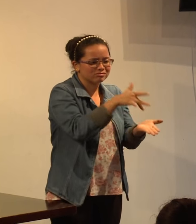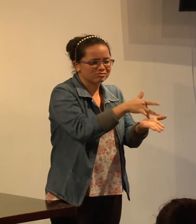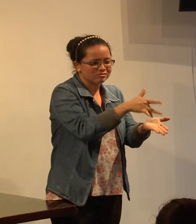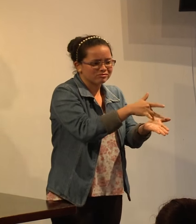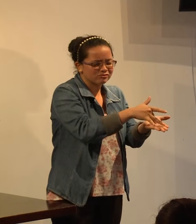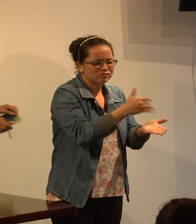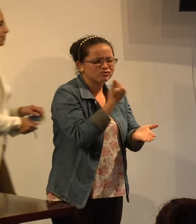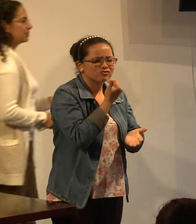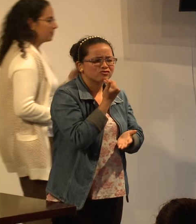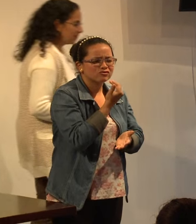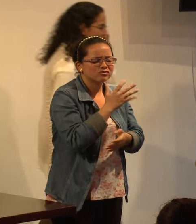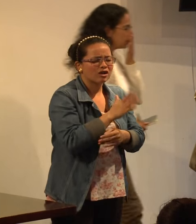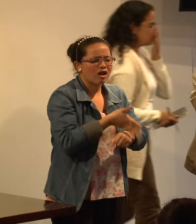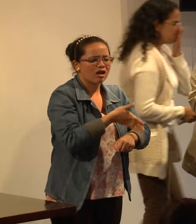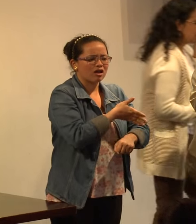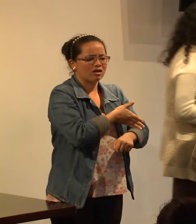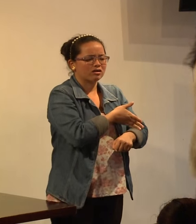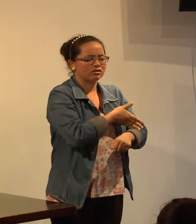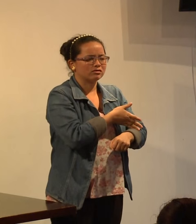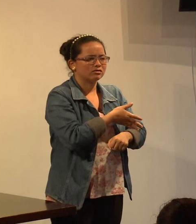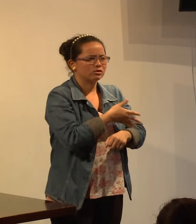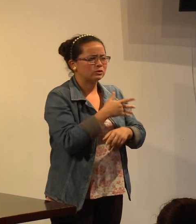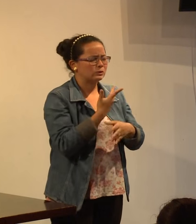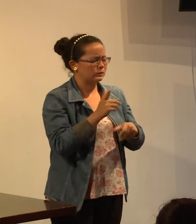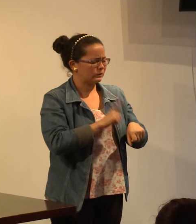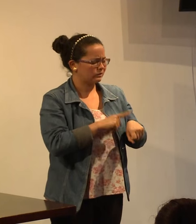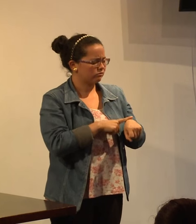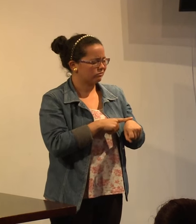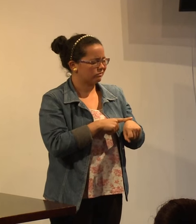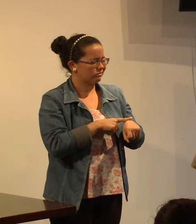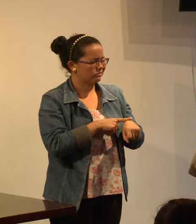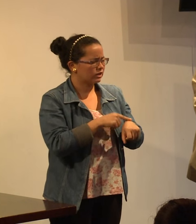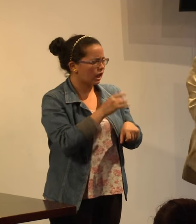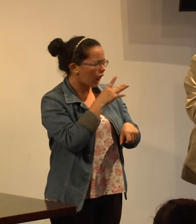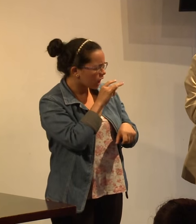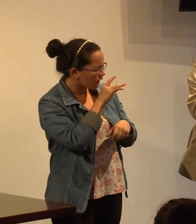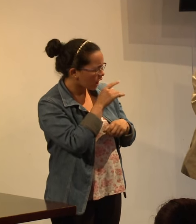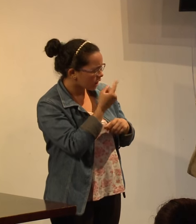versión, no sé si ustedes estuvieron de pronto hace, ¿cuánto? ¿Sí? 15 días, sí, el